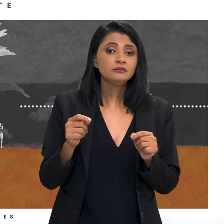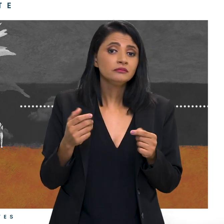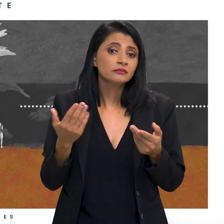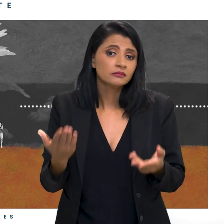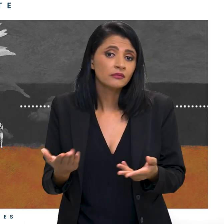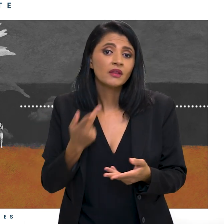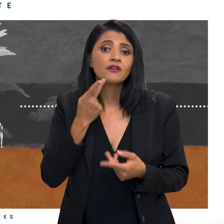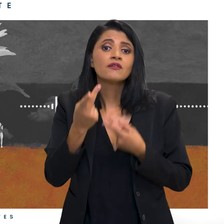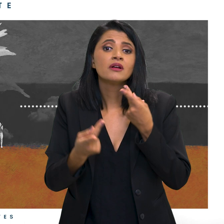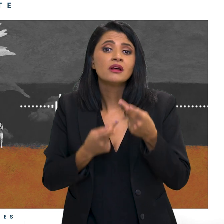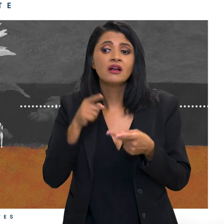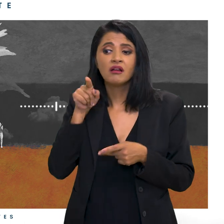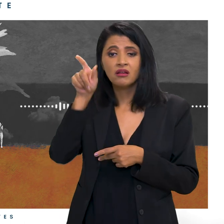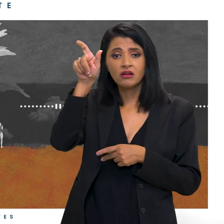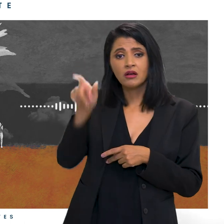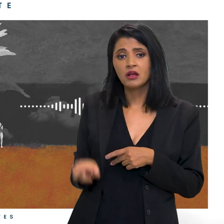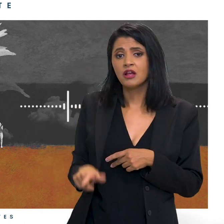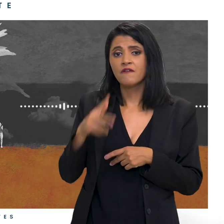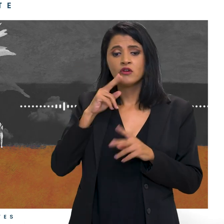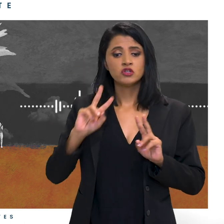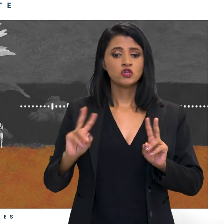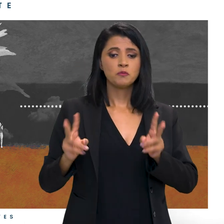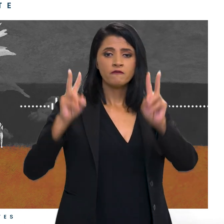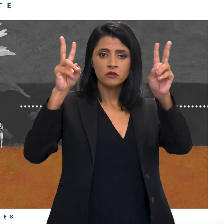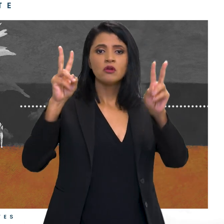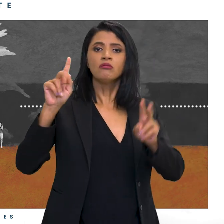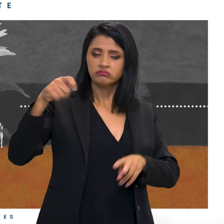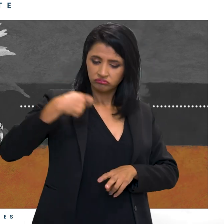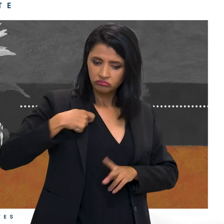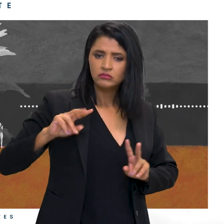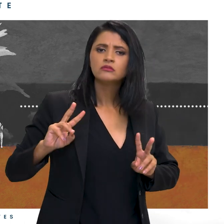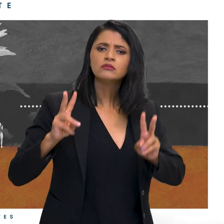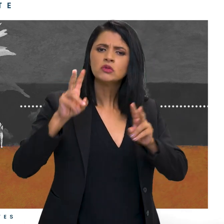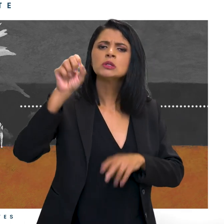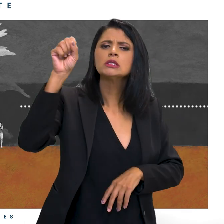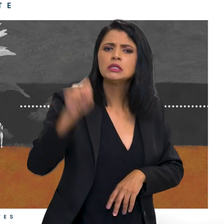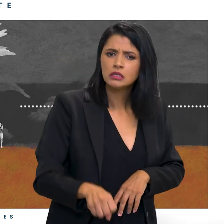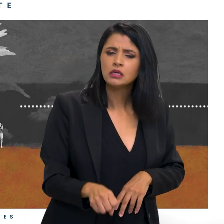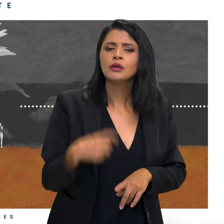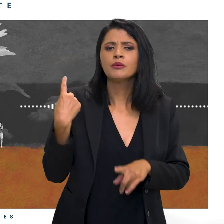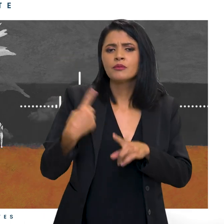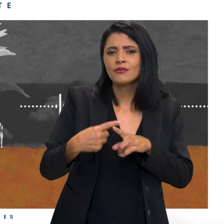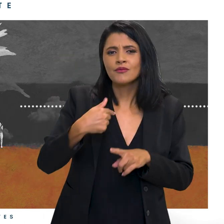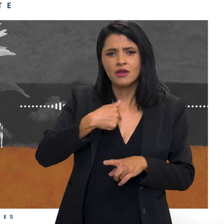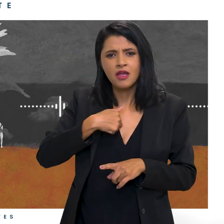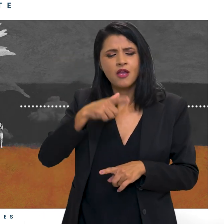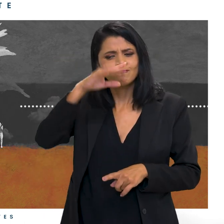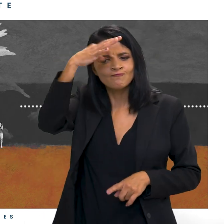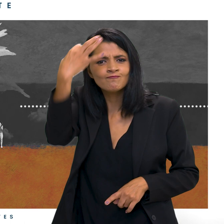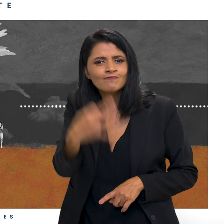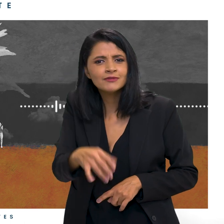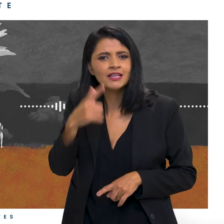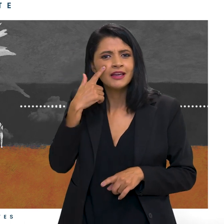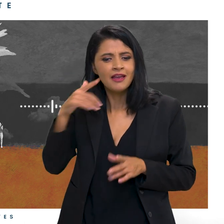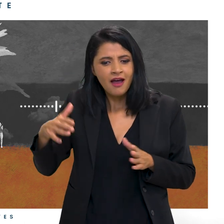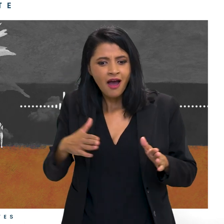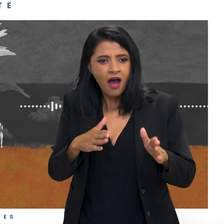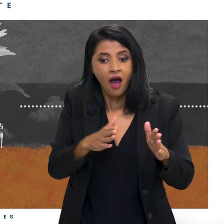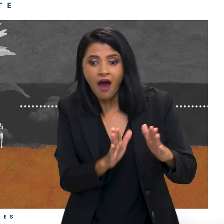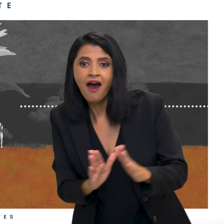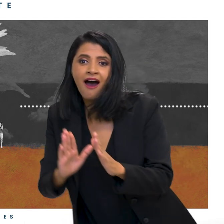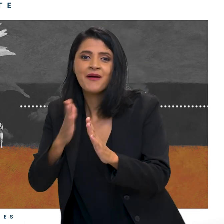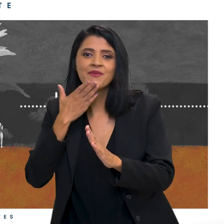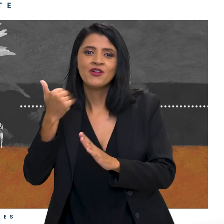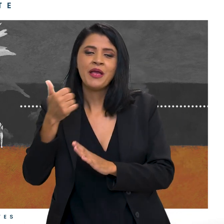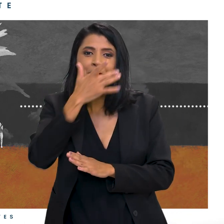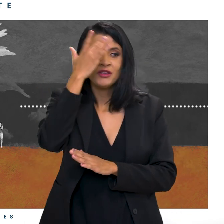mas ela está falando como se ela fosse uma grande vitoriosa. Eu sou vitoriosa, porque eu tenho certeza que eu mudei